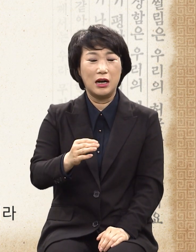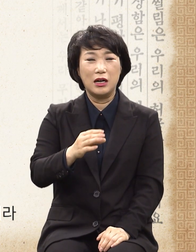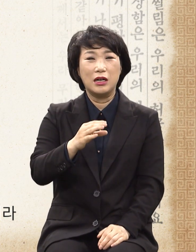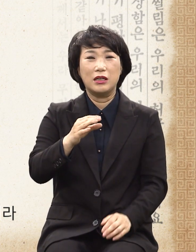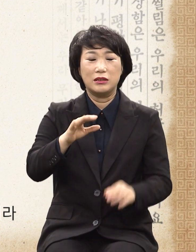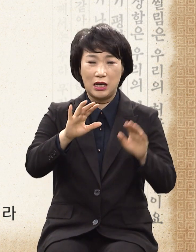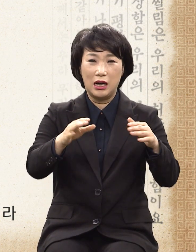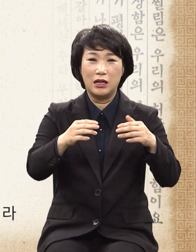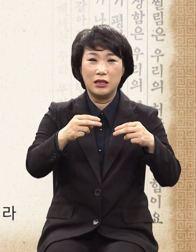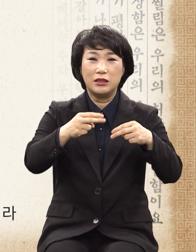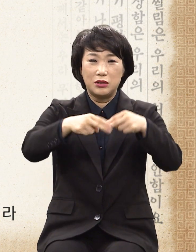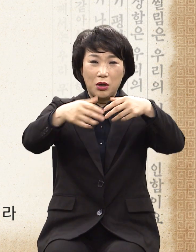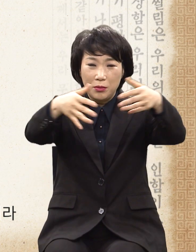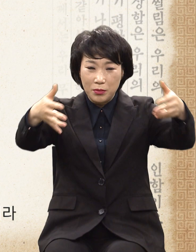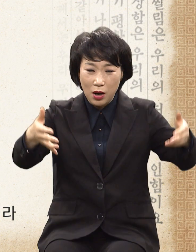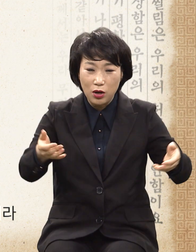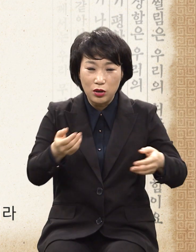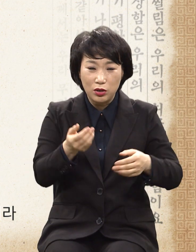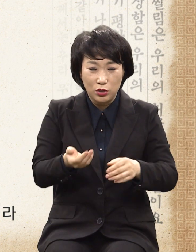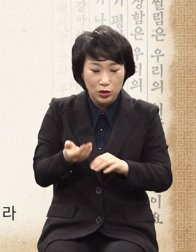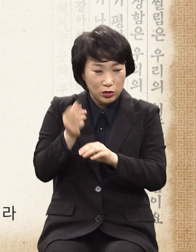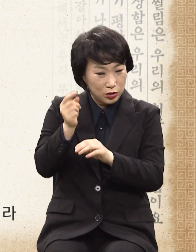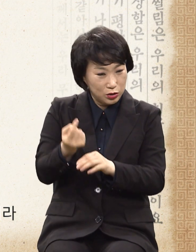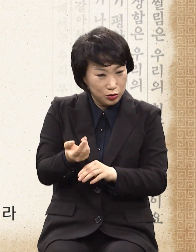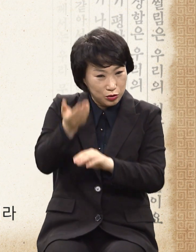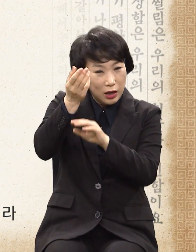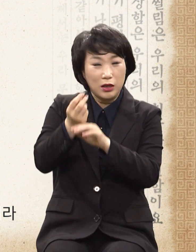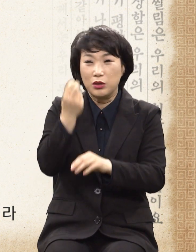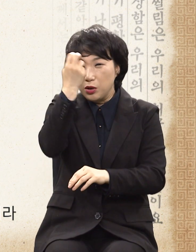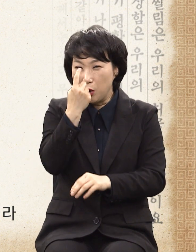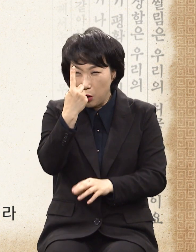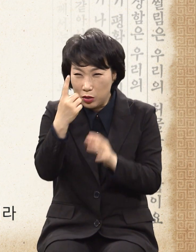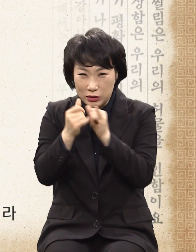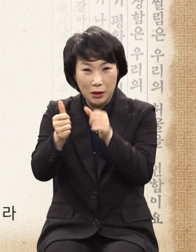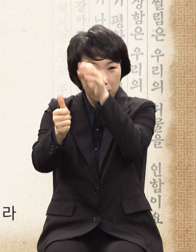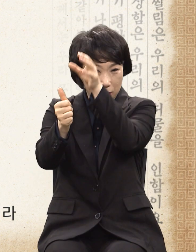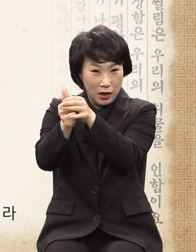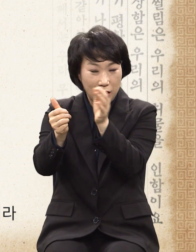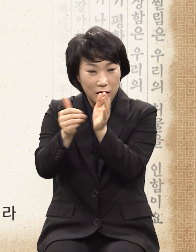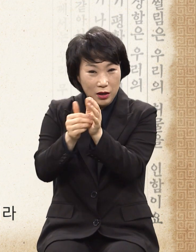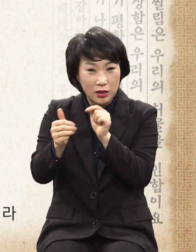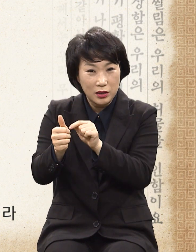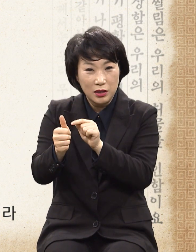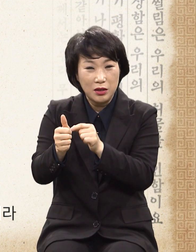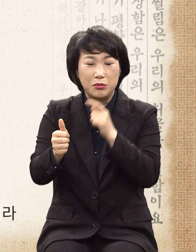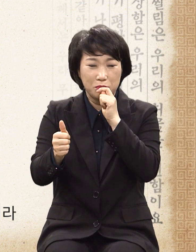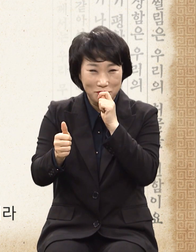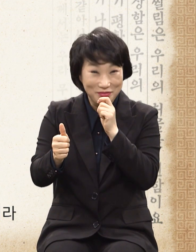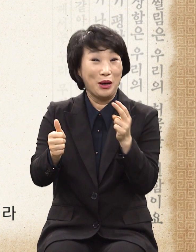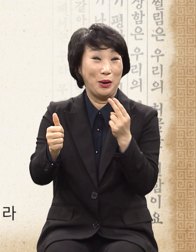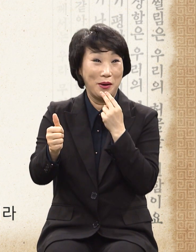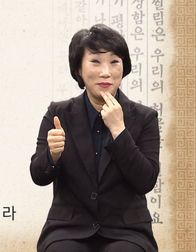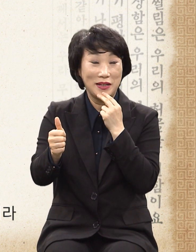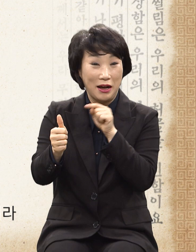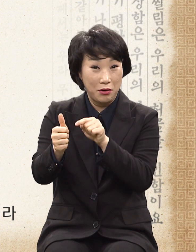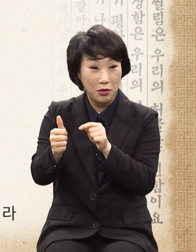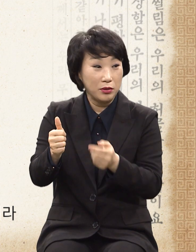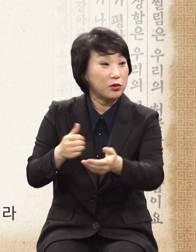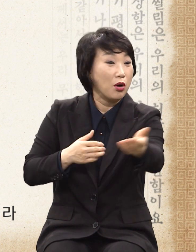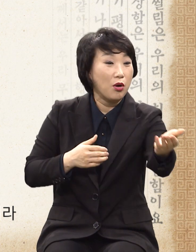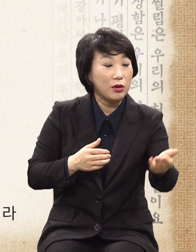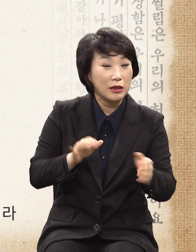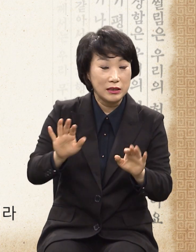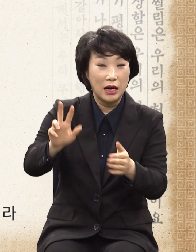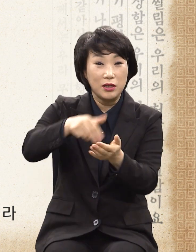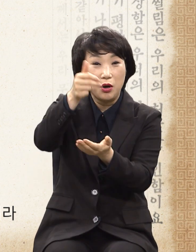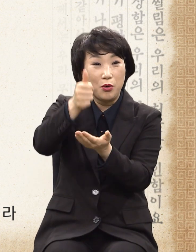위에 파수꾼을 세우고 그들로 종일 잠잠치 않게 하였느니라. 너희